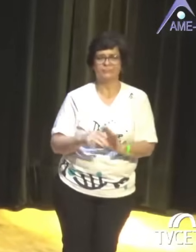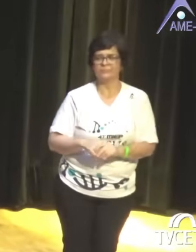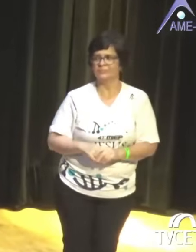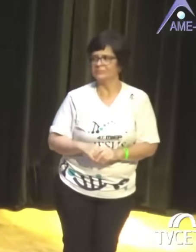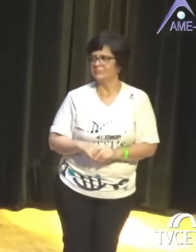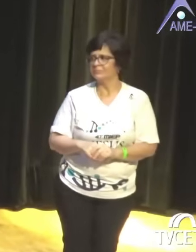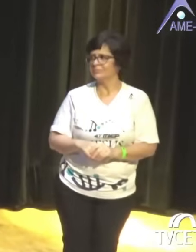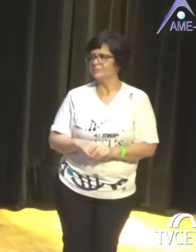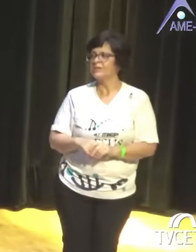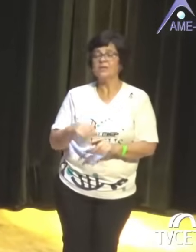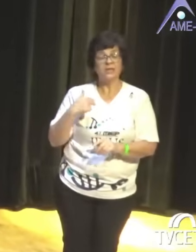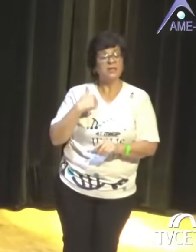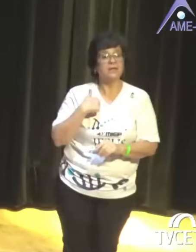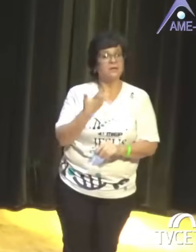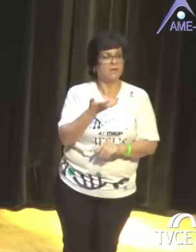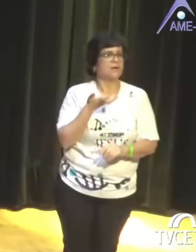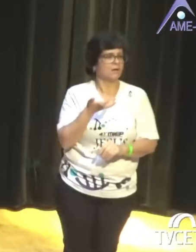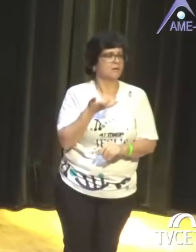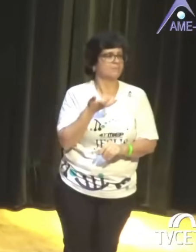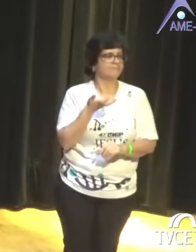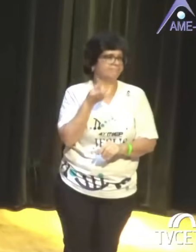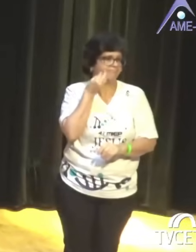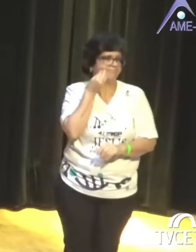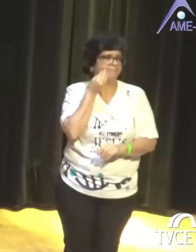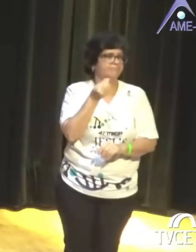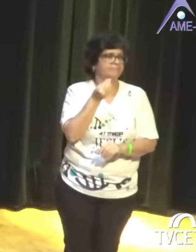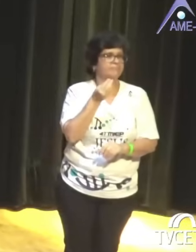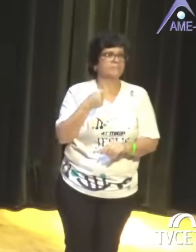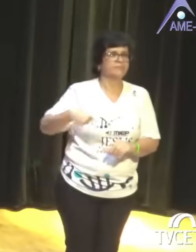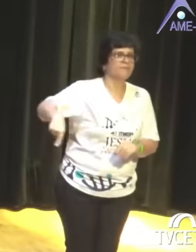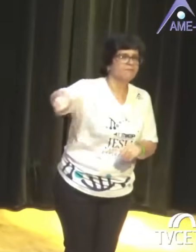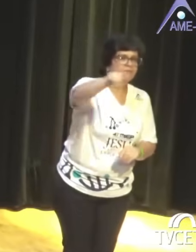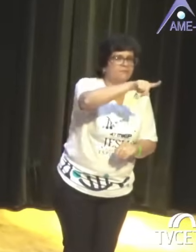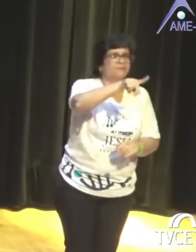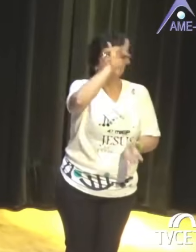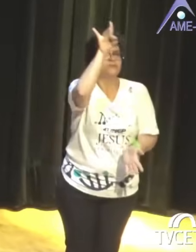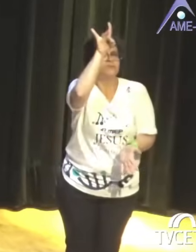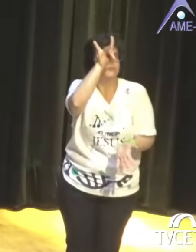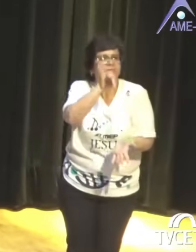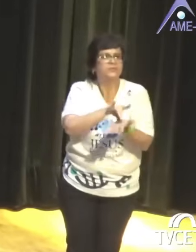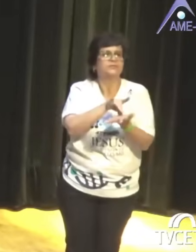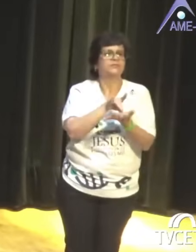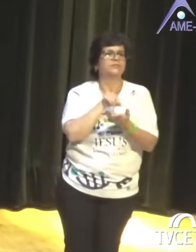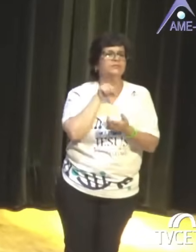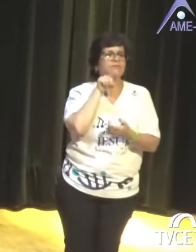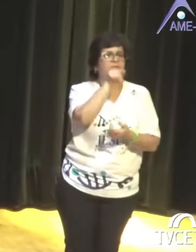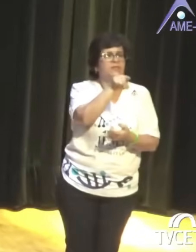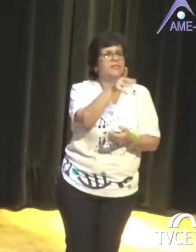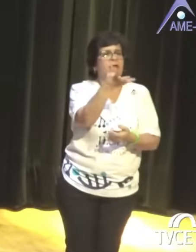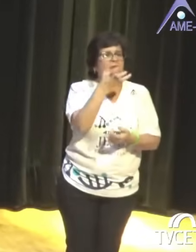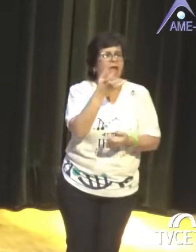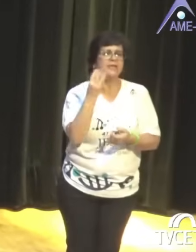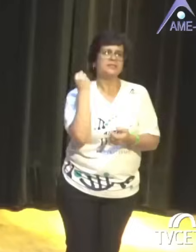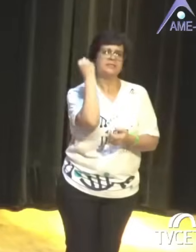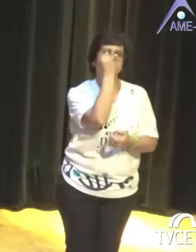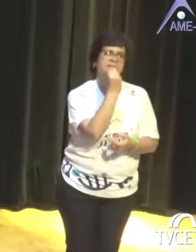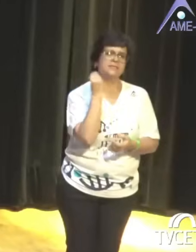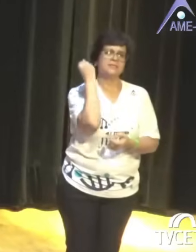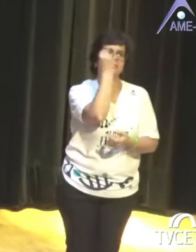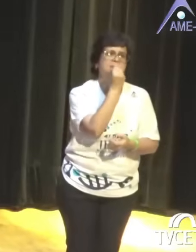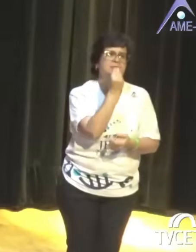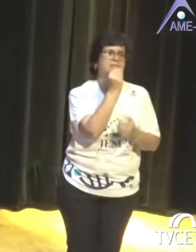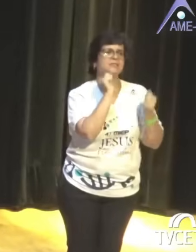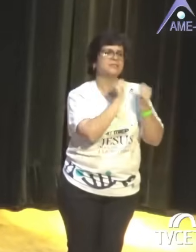mais eu espero que você verdadeiramente tenha uma experiência